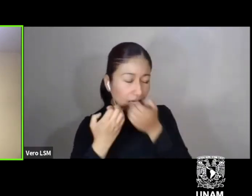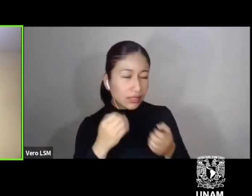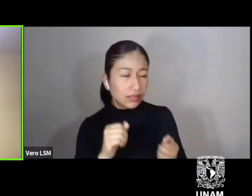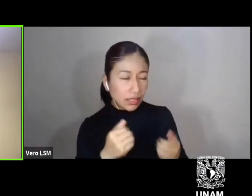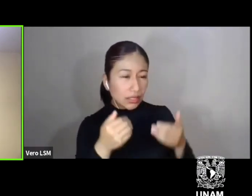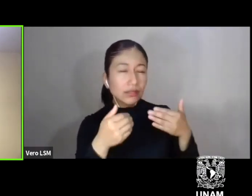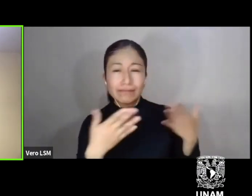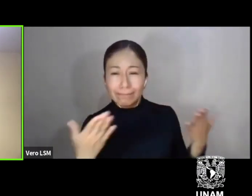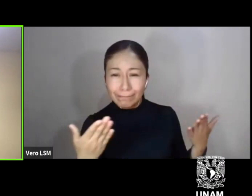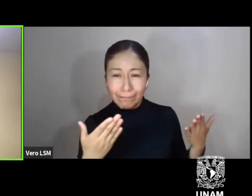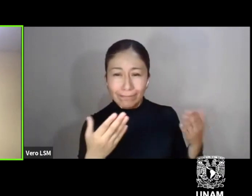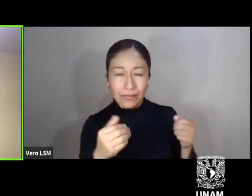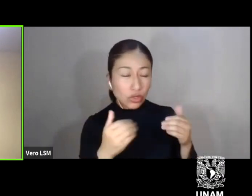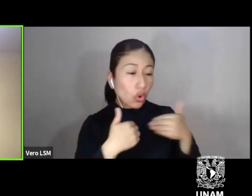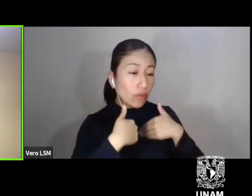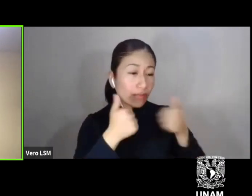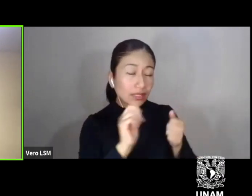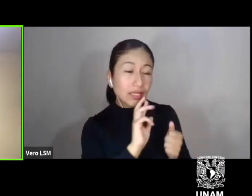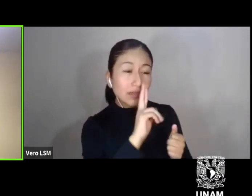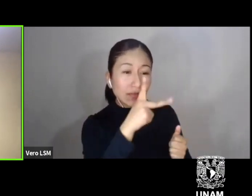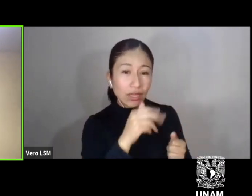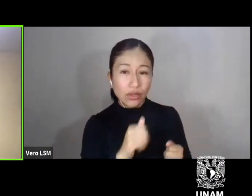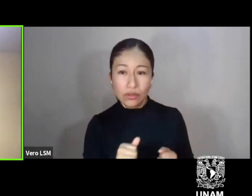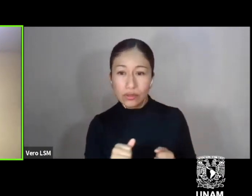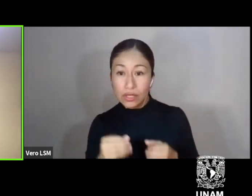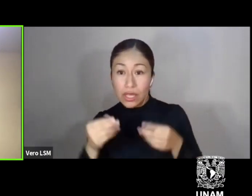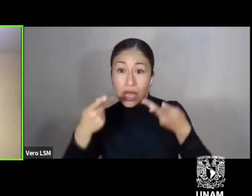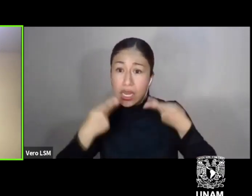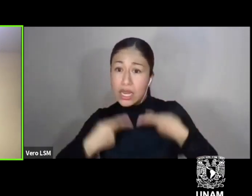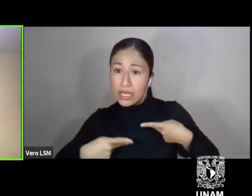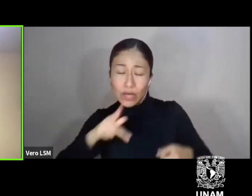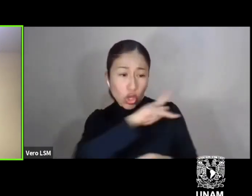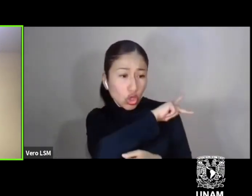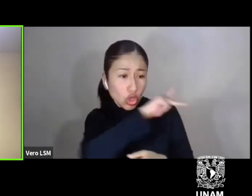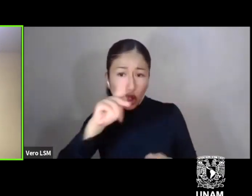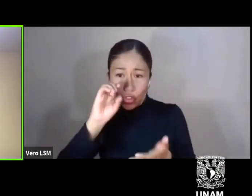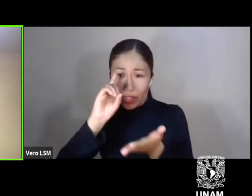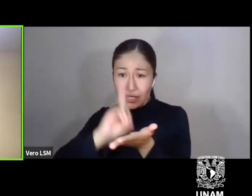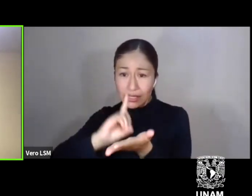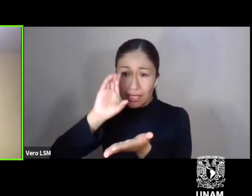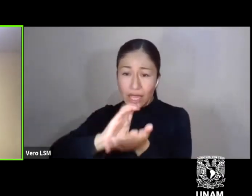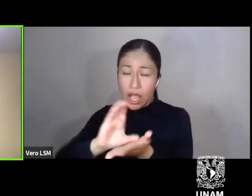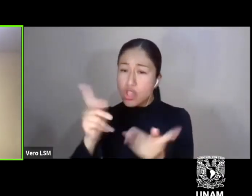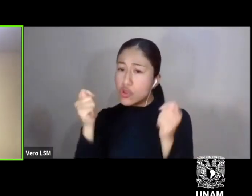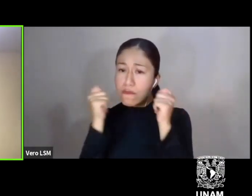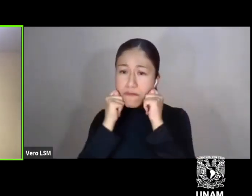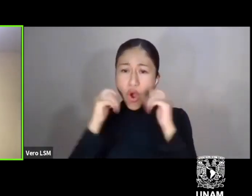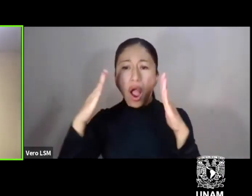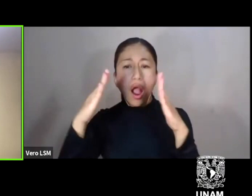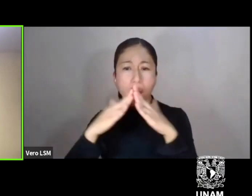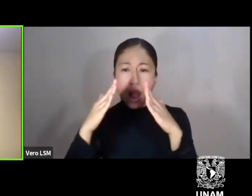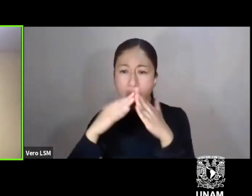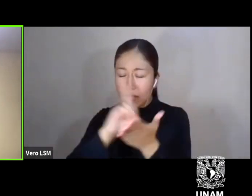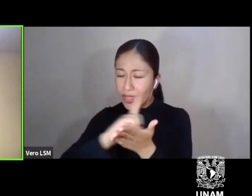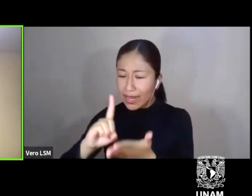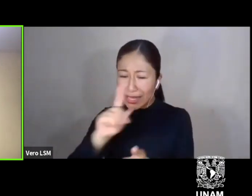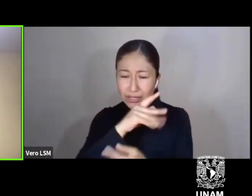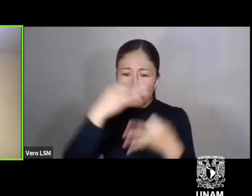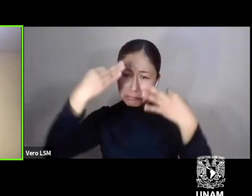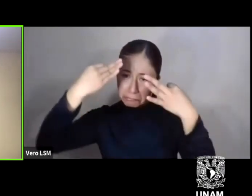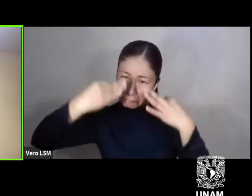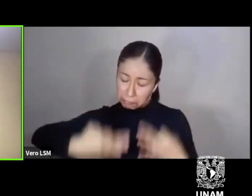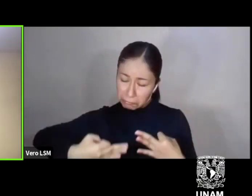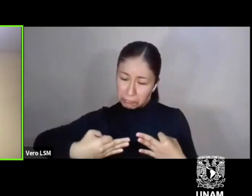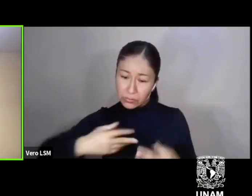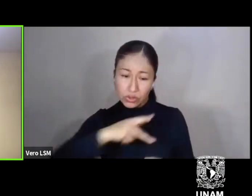al trabajo, a una vivienda digna y que se les haga conocer la convención. Pero creo